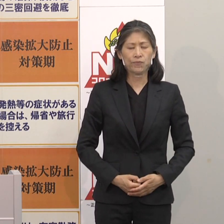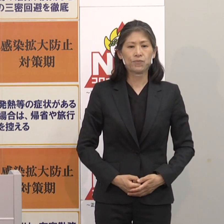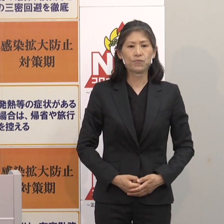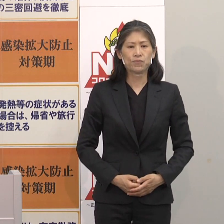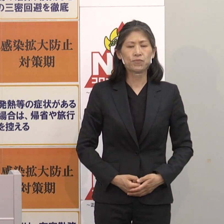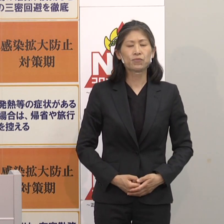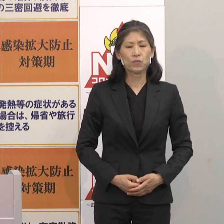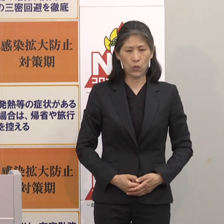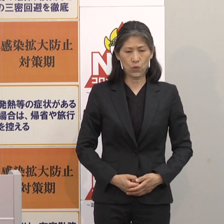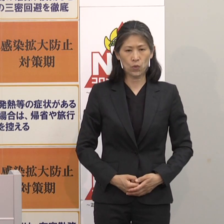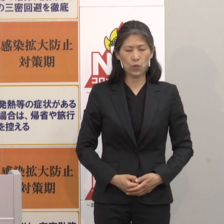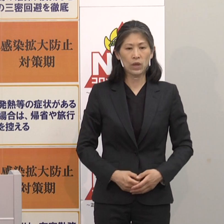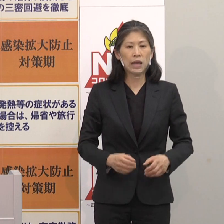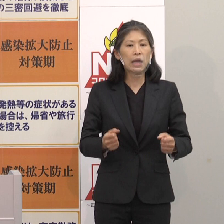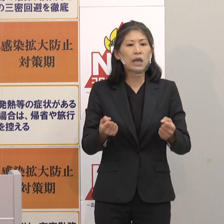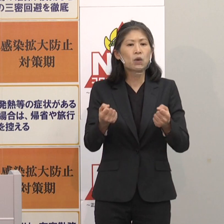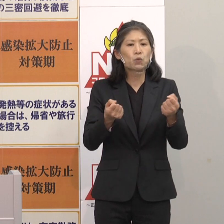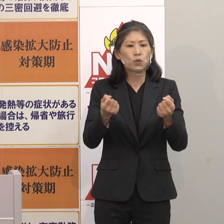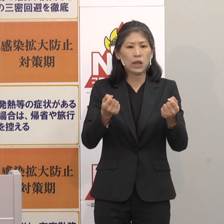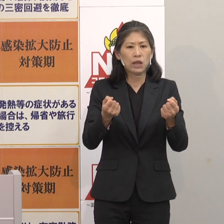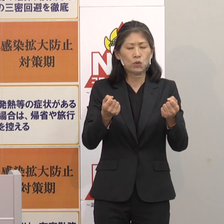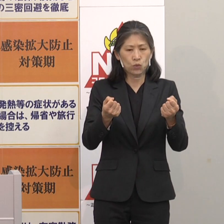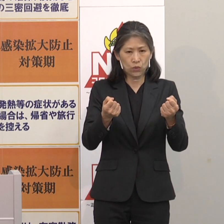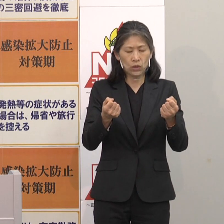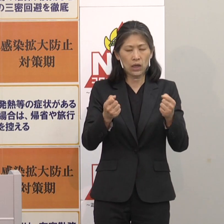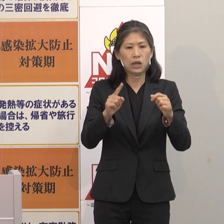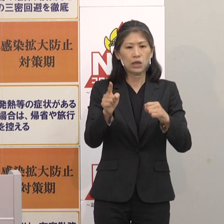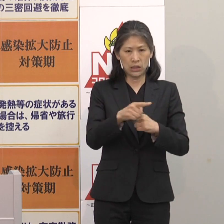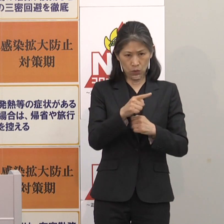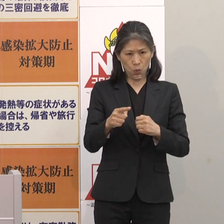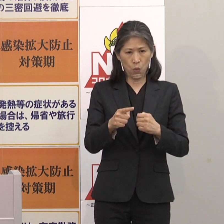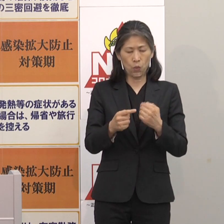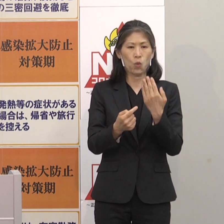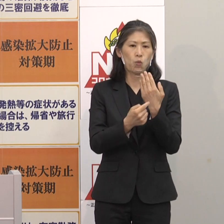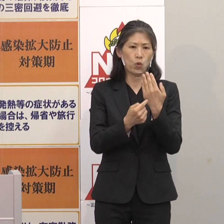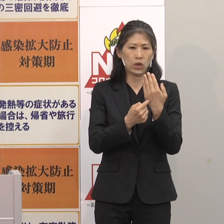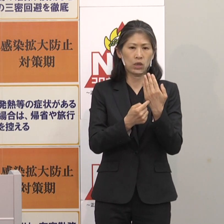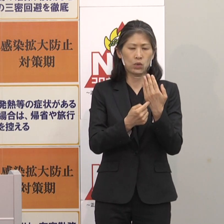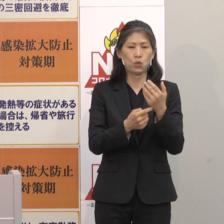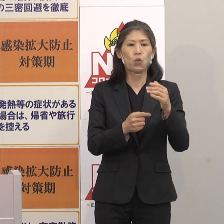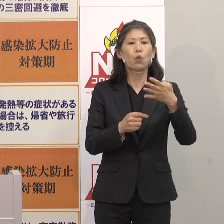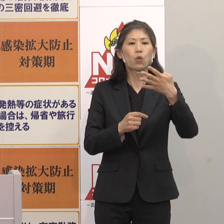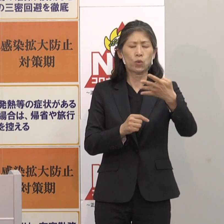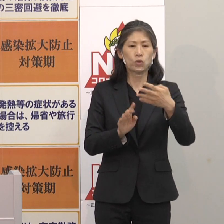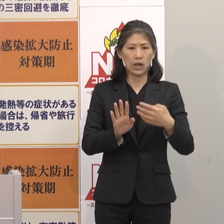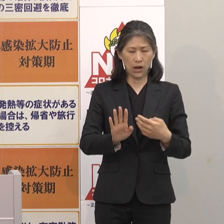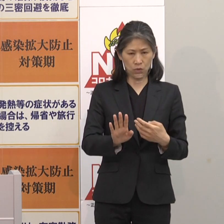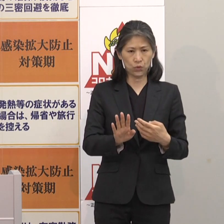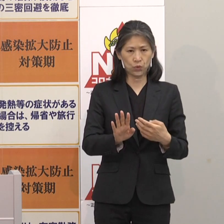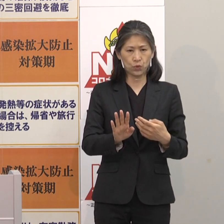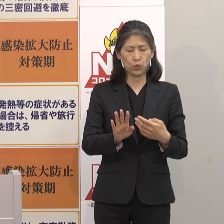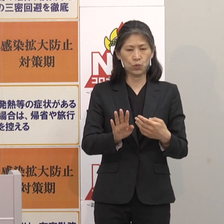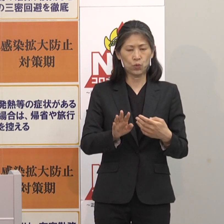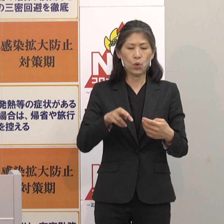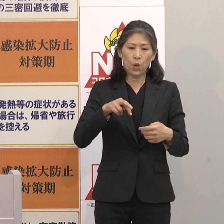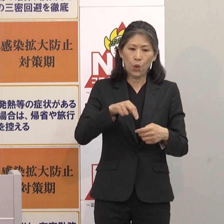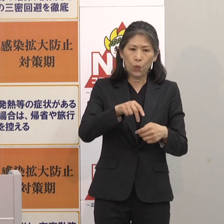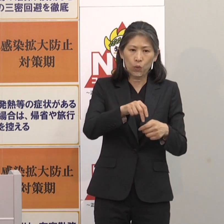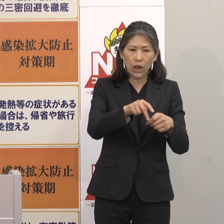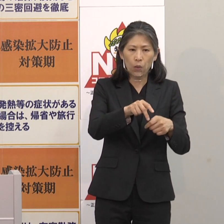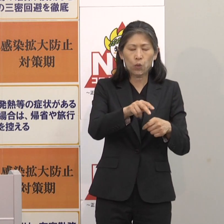その次に加害者にならないためにということでポイントを4点挙げておりますが、横断歩道のない交差点あるいは直